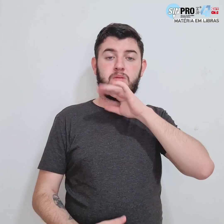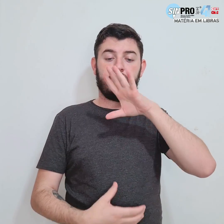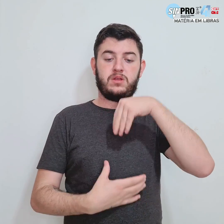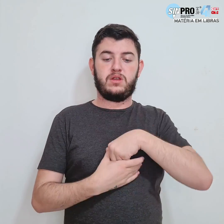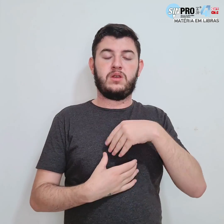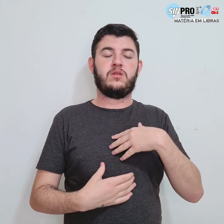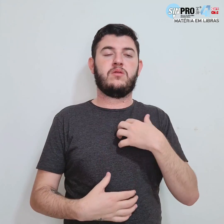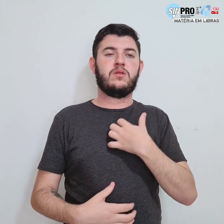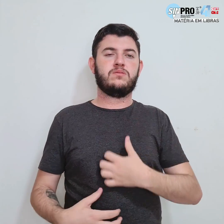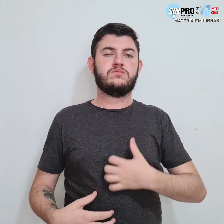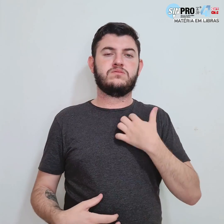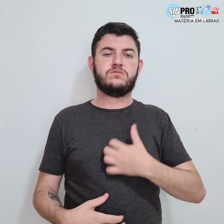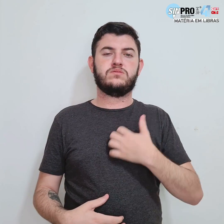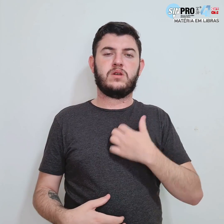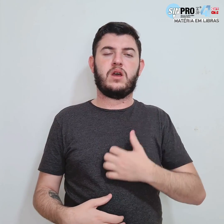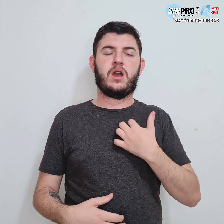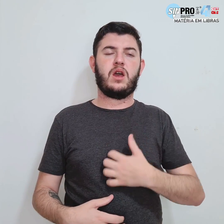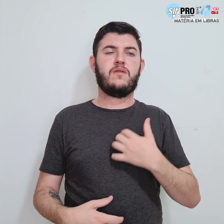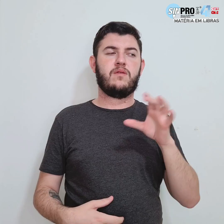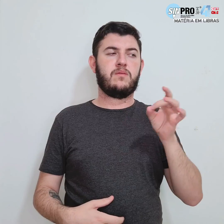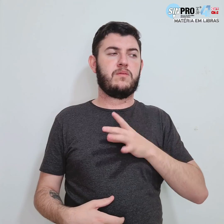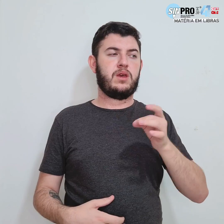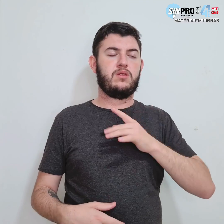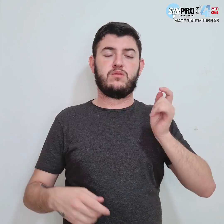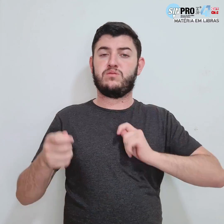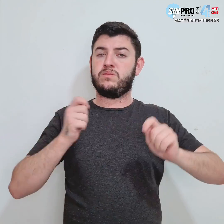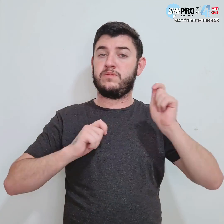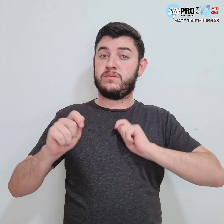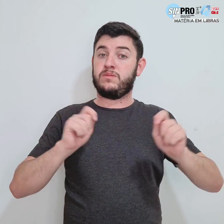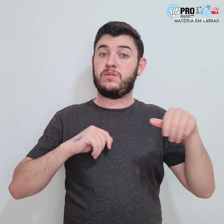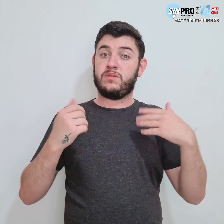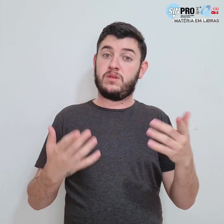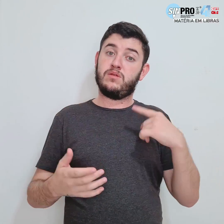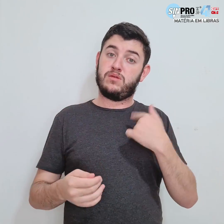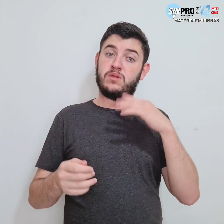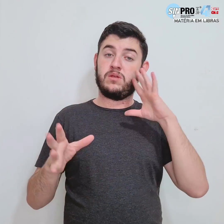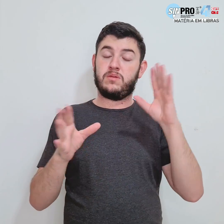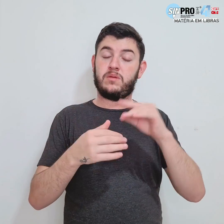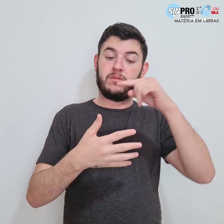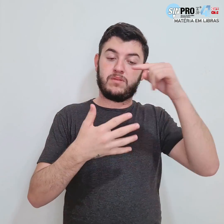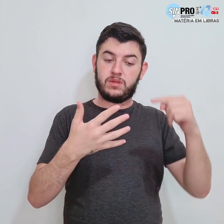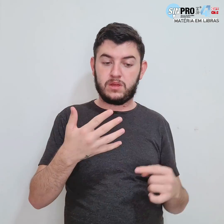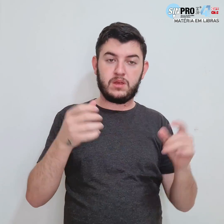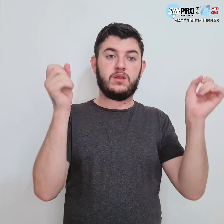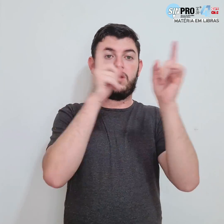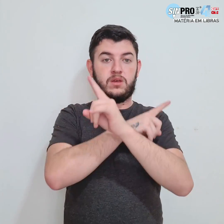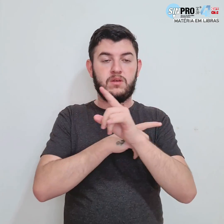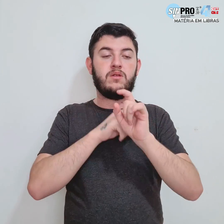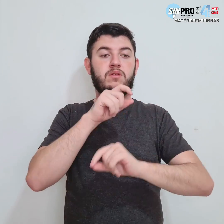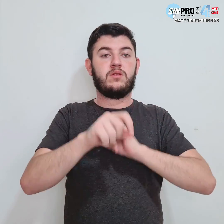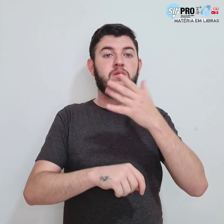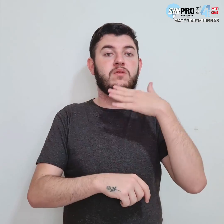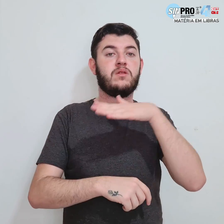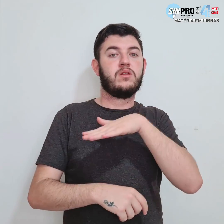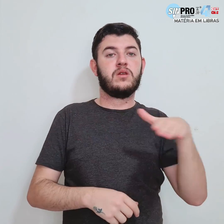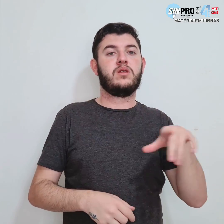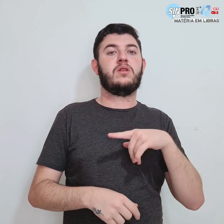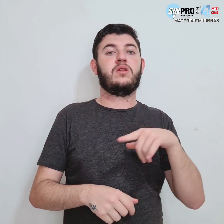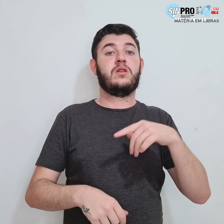produzindo emoções intensas como raiva, medo e ansiedade. Essas dificultam a compreensão da criança sobre a necessidade